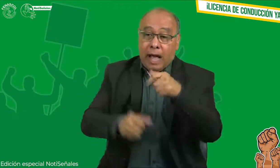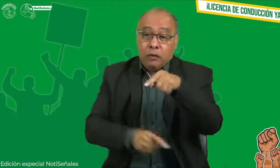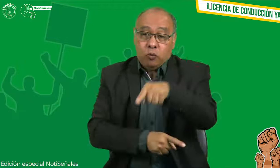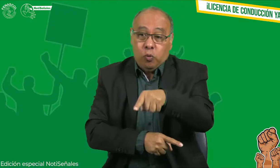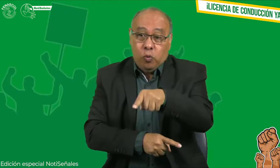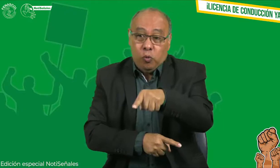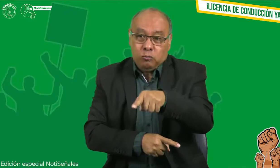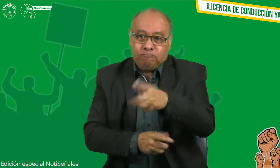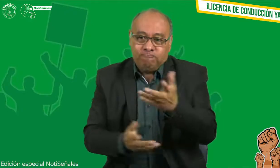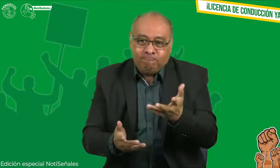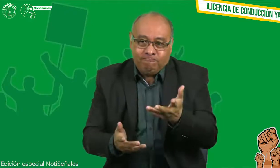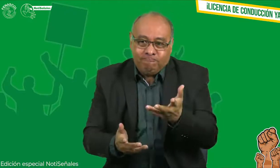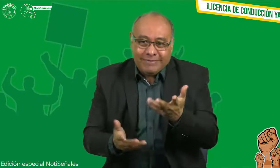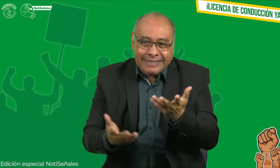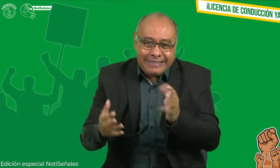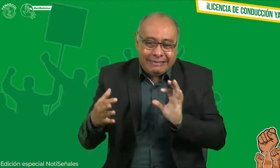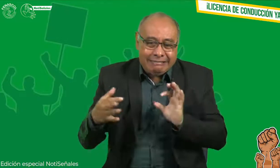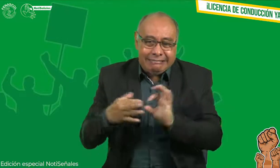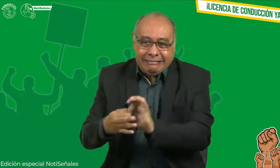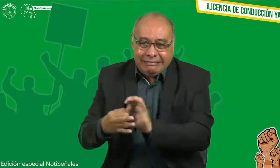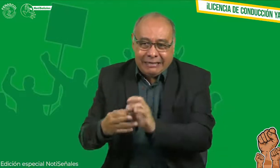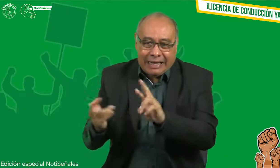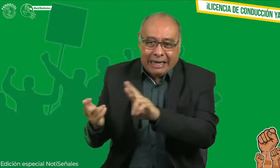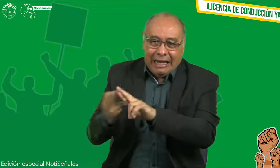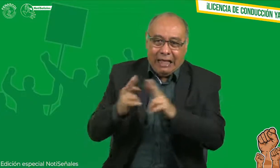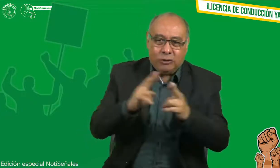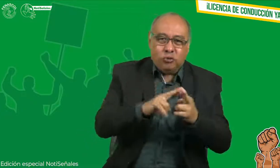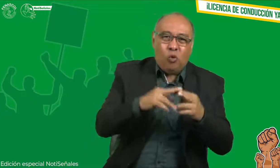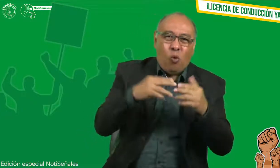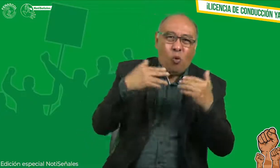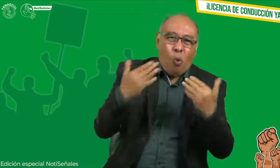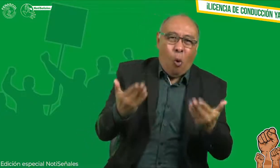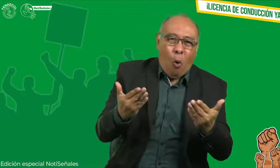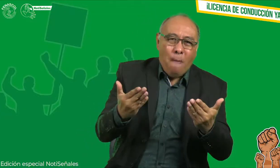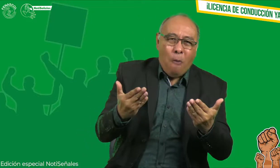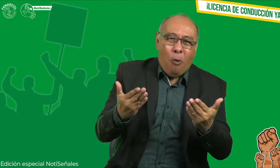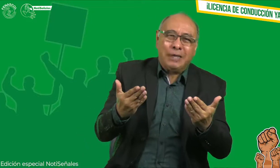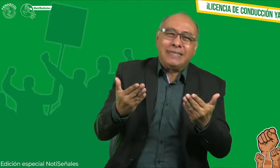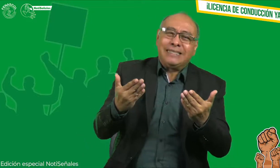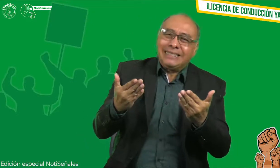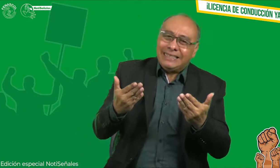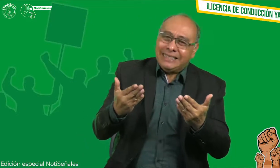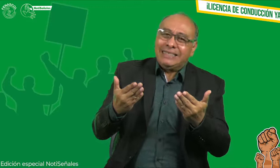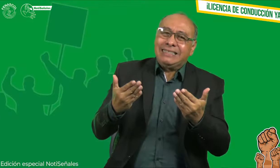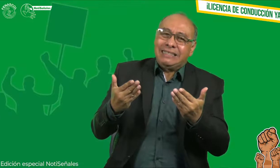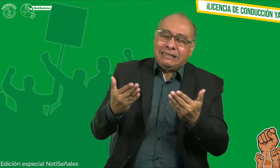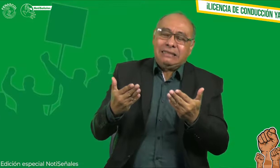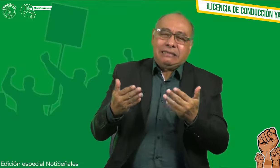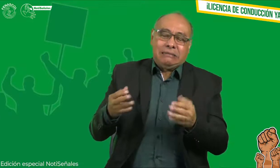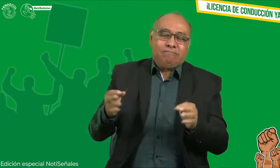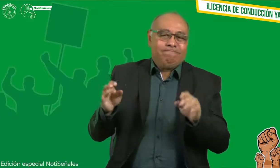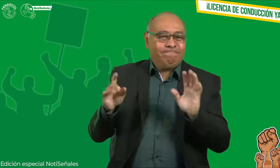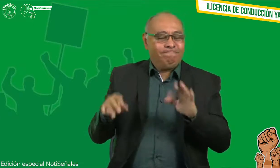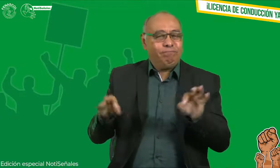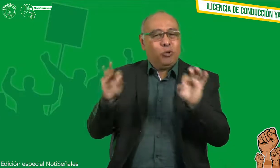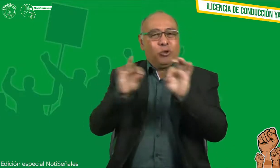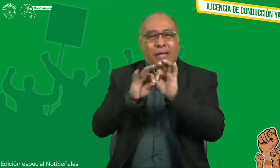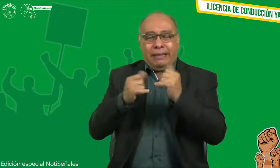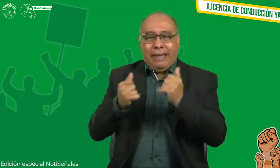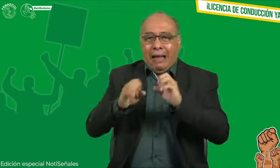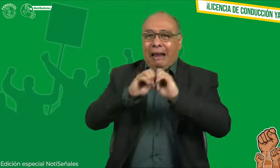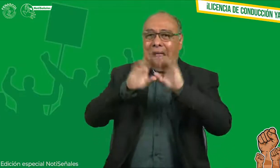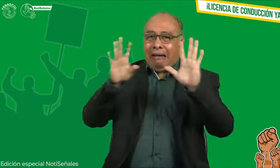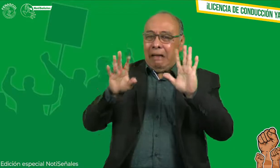licencia habla acerca, la resolución habla acerca de adecuaciones que se tienen que hacer en el automóvil. Pero si el automóvil no es de